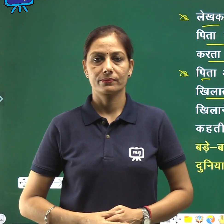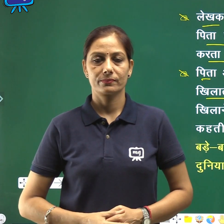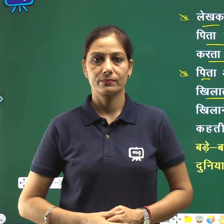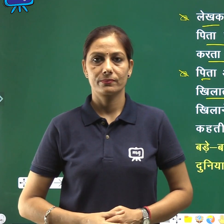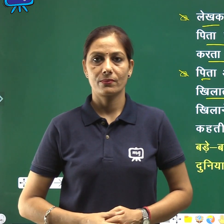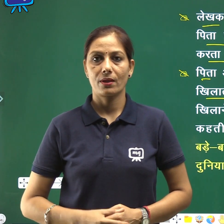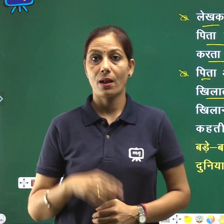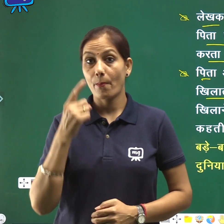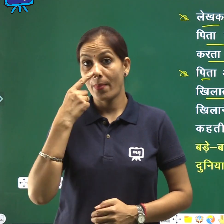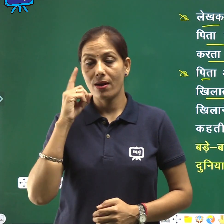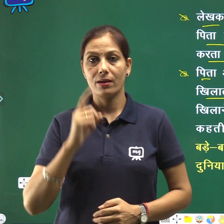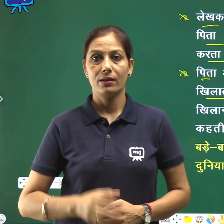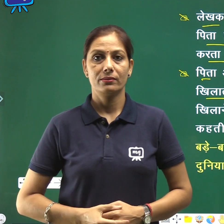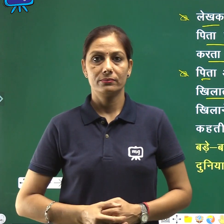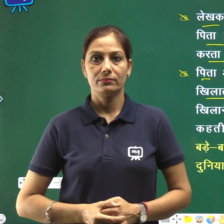मैया